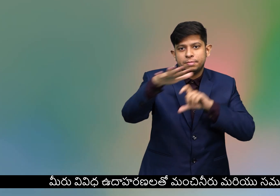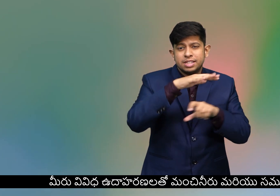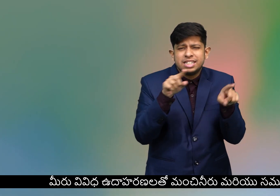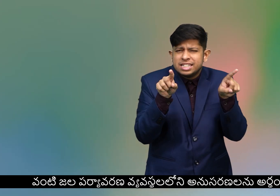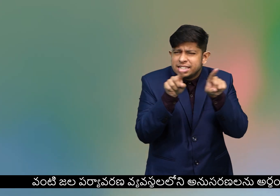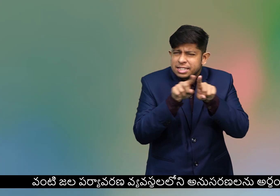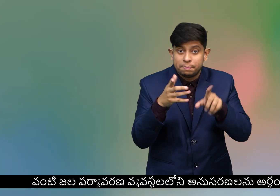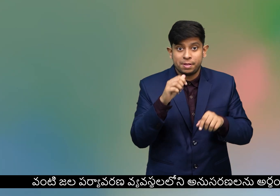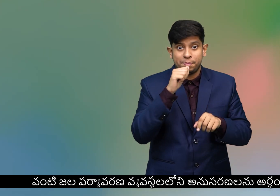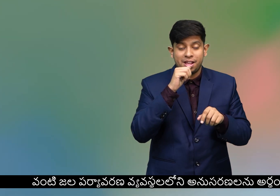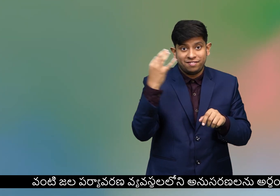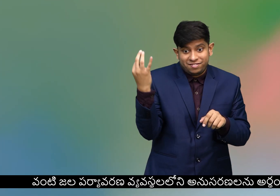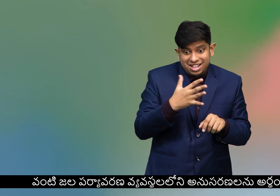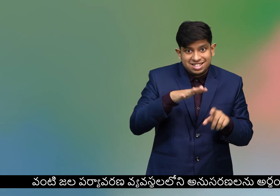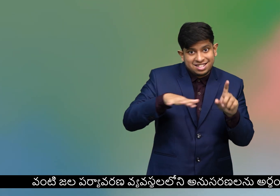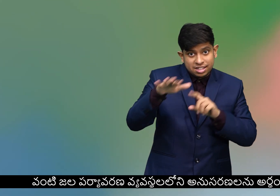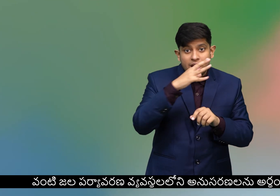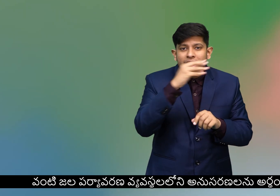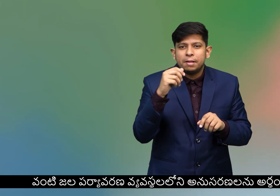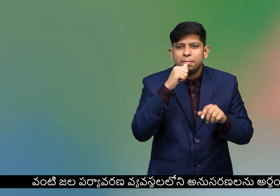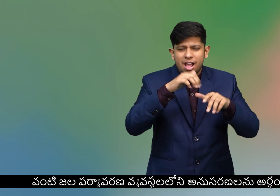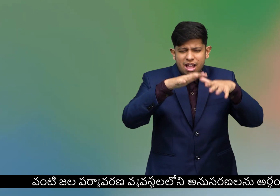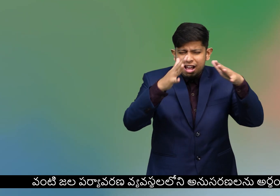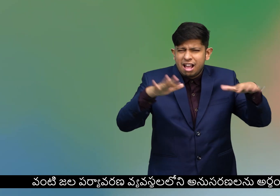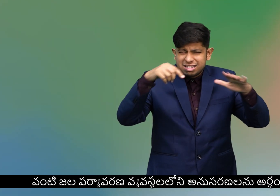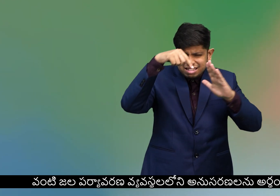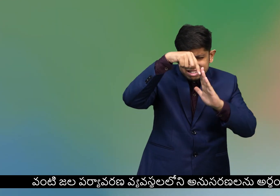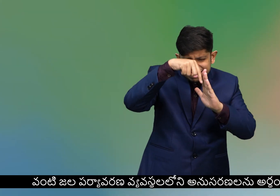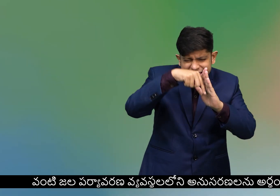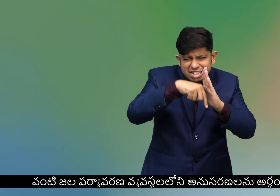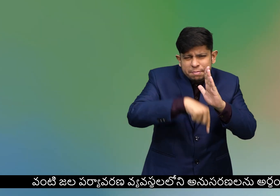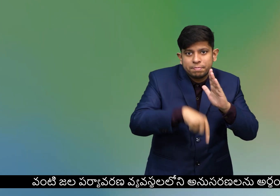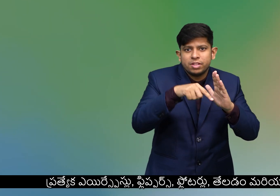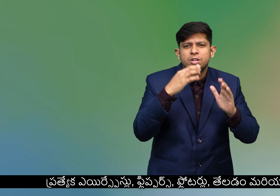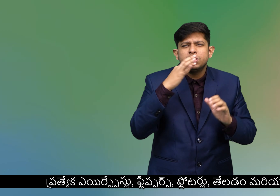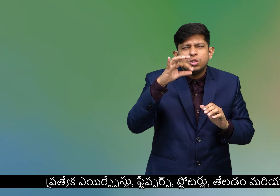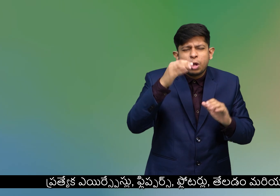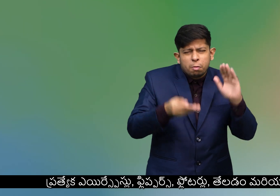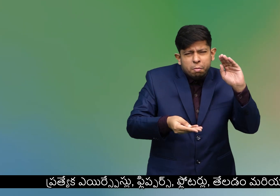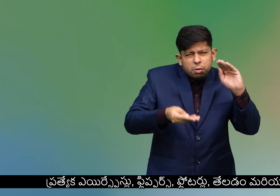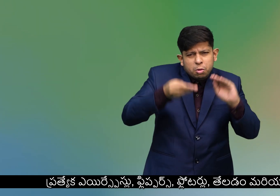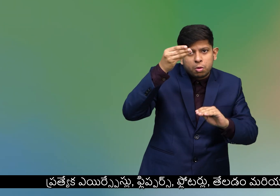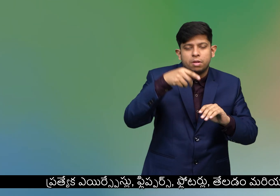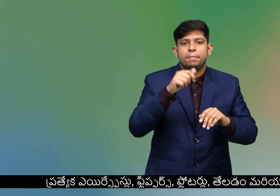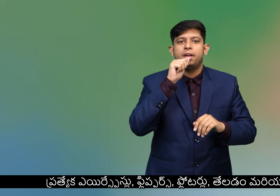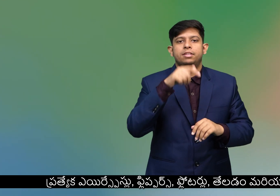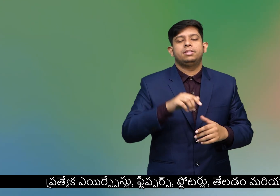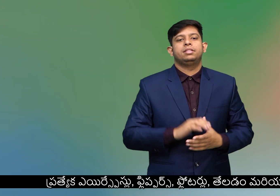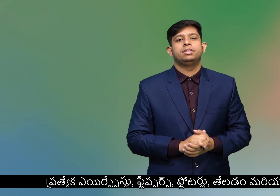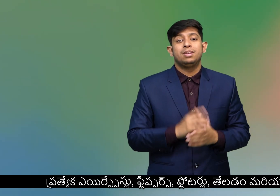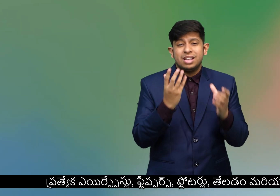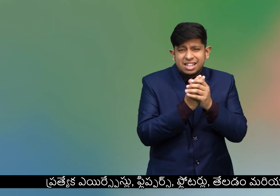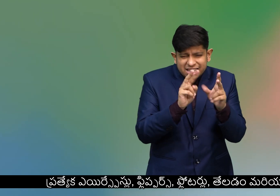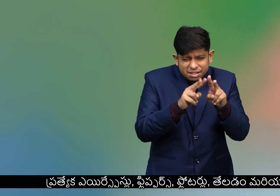నీరు వంటి జల పర్యావరణ వ్యవస్థలలోని అనుసరణలను అర్థం చేసుకున్నారు. ప్రత్యేక ఎయిర్ స్పేస్లు,